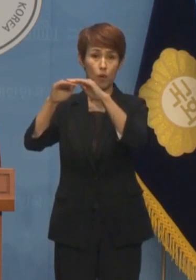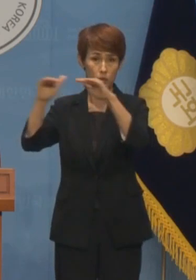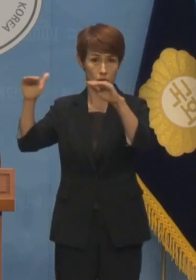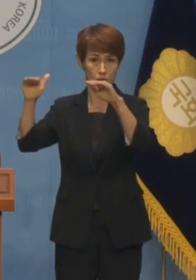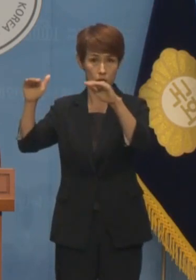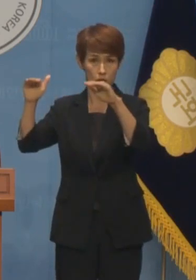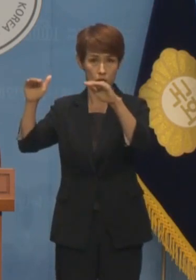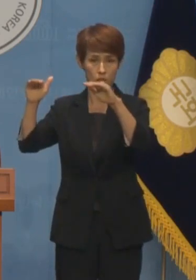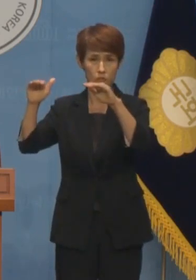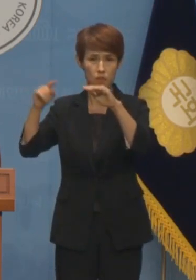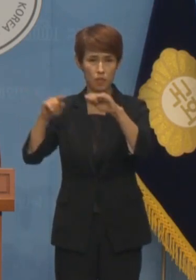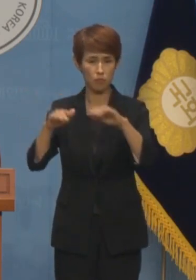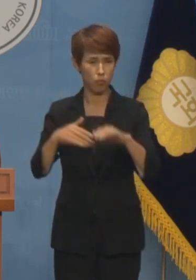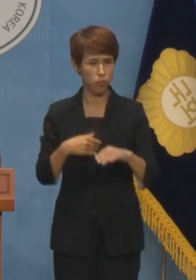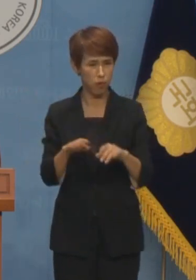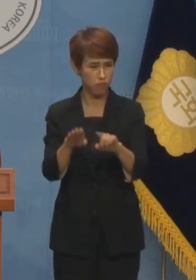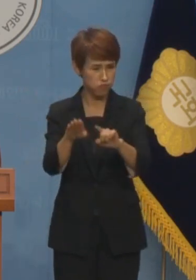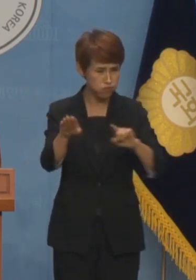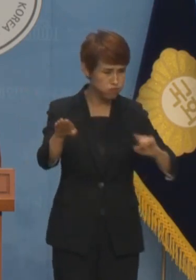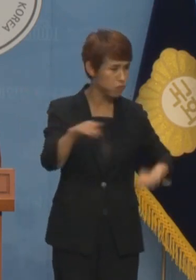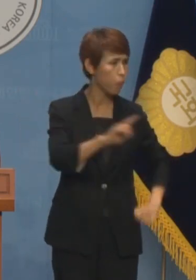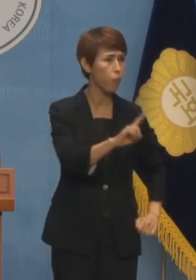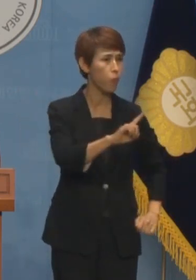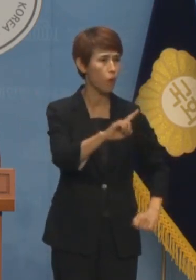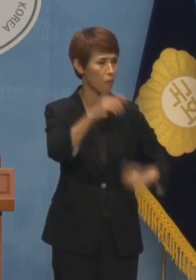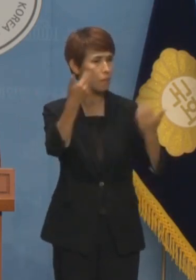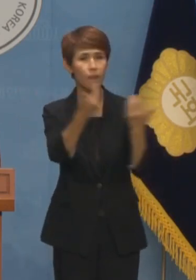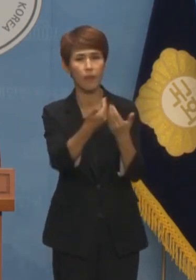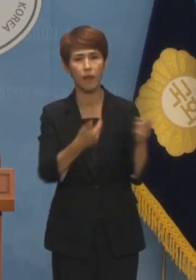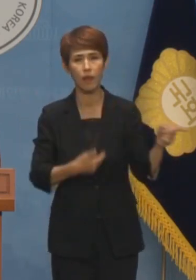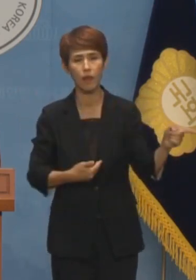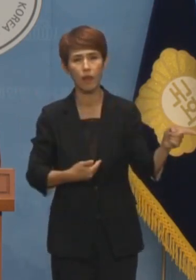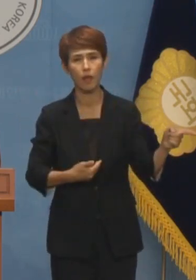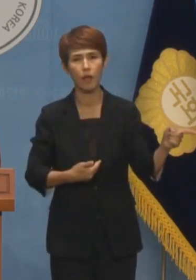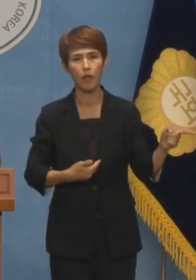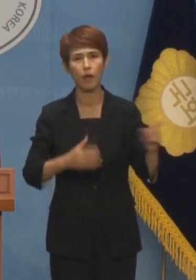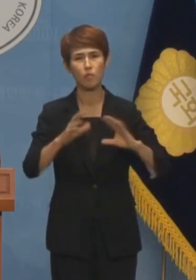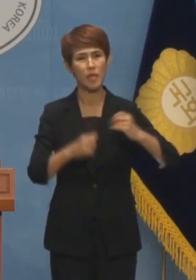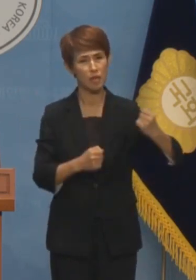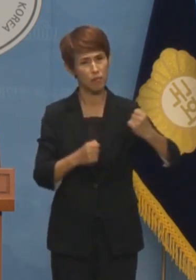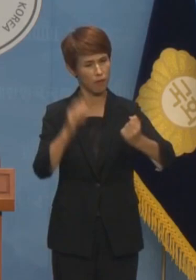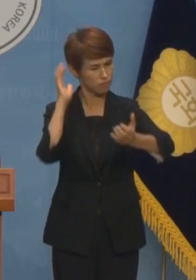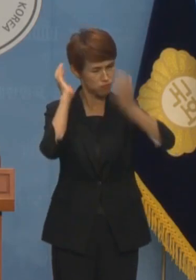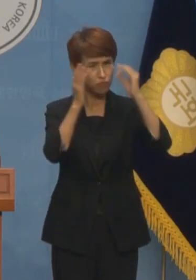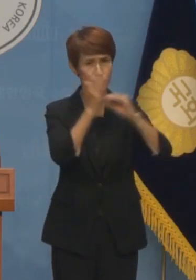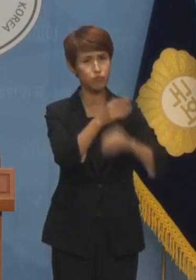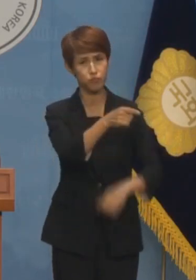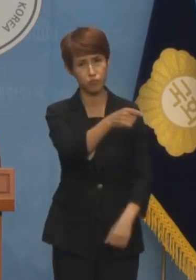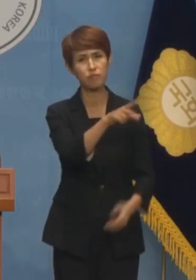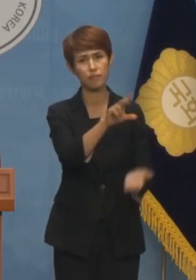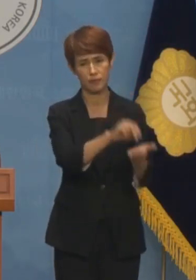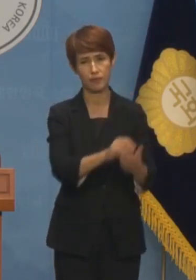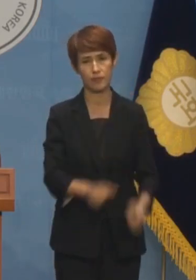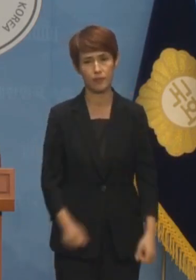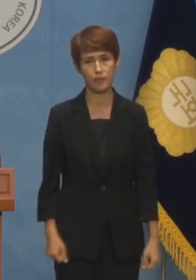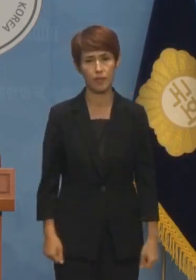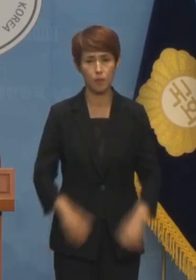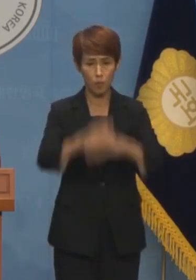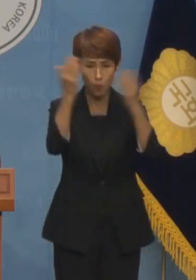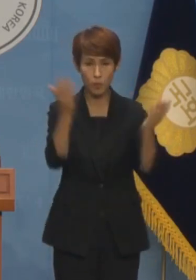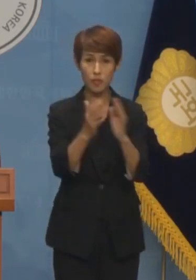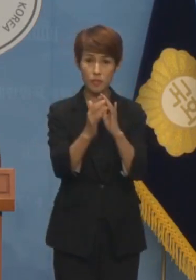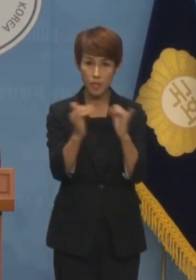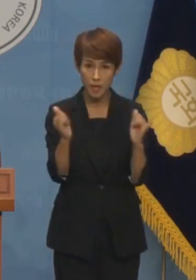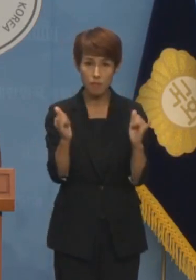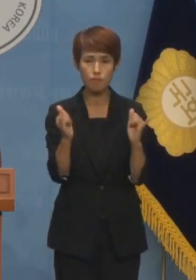완전히 거꾸로 가고 있는 국민의힘만 혼돈 속에서 허우적거리는 것 아닙니까? 모든 사람이